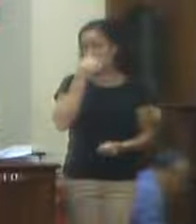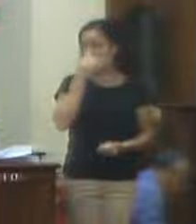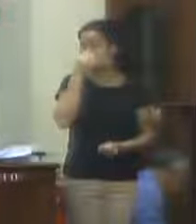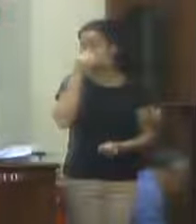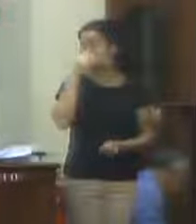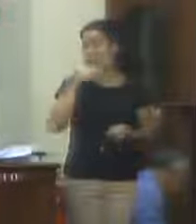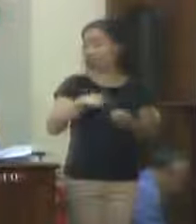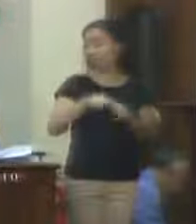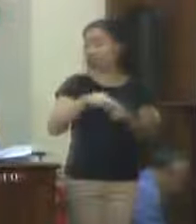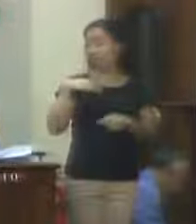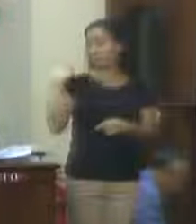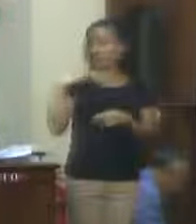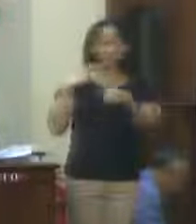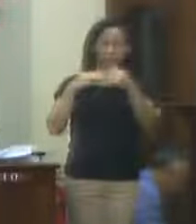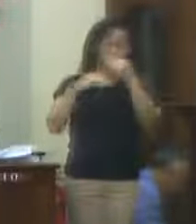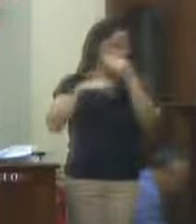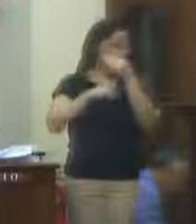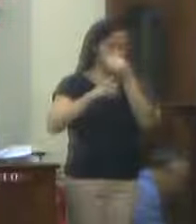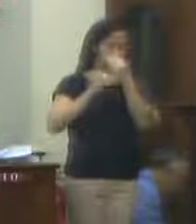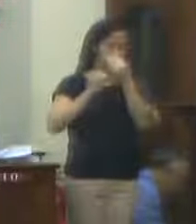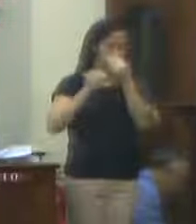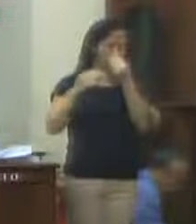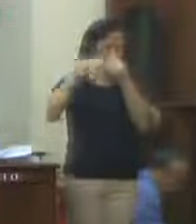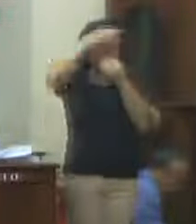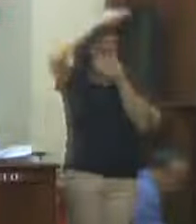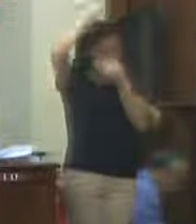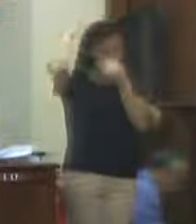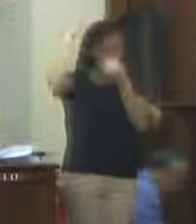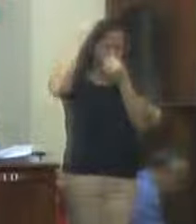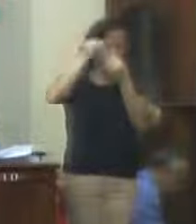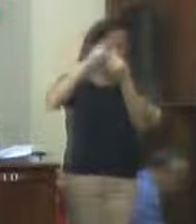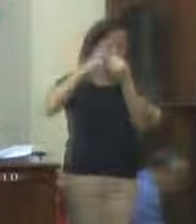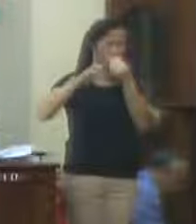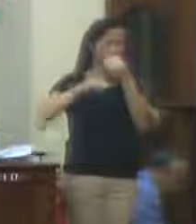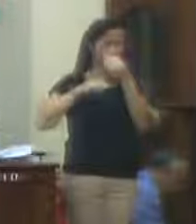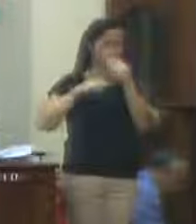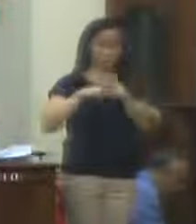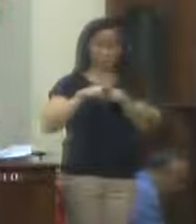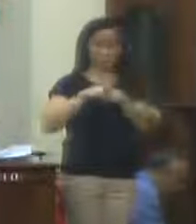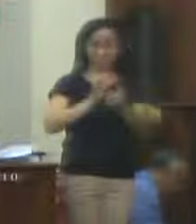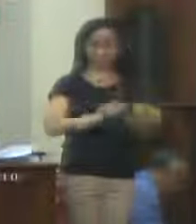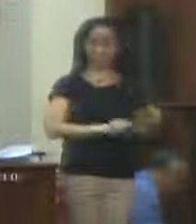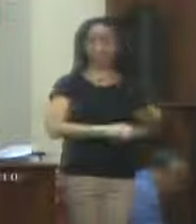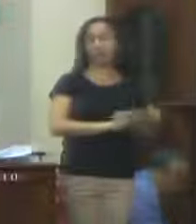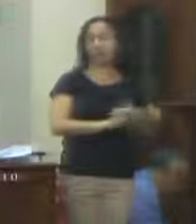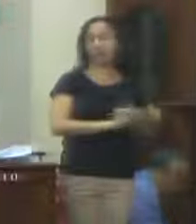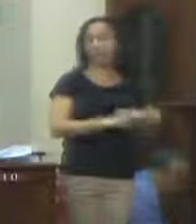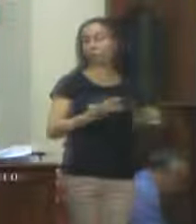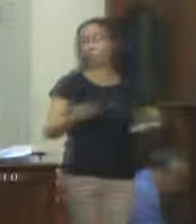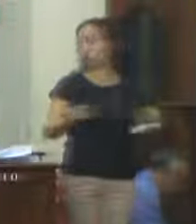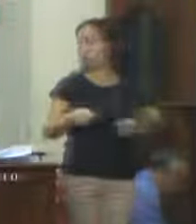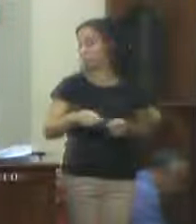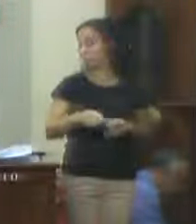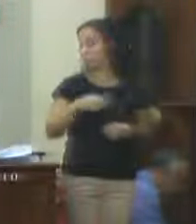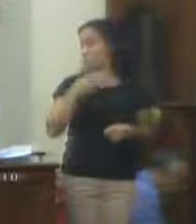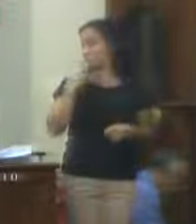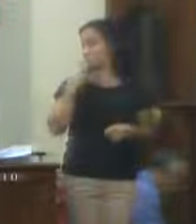Também do vereador Marcelo, 102. Também do vereador Marcelo, agora ao